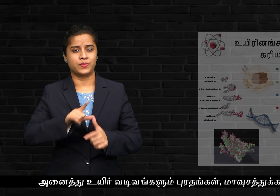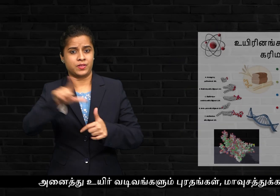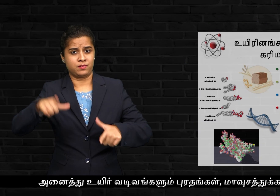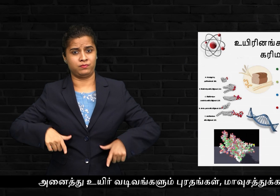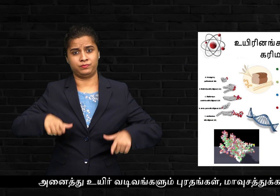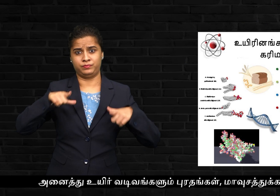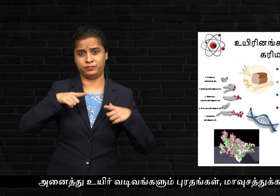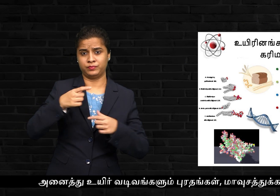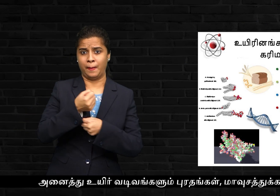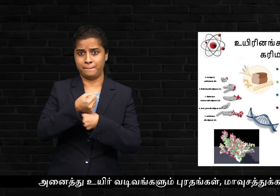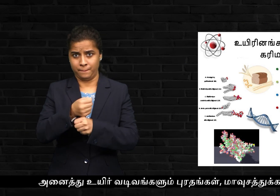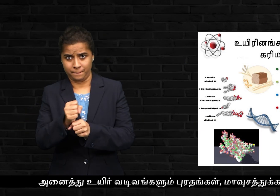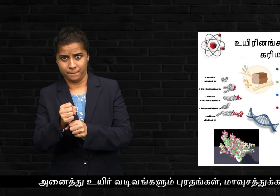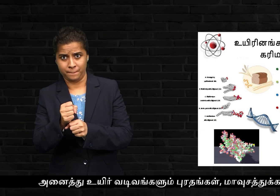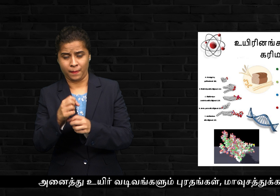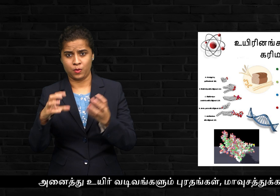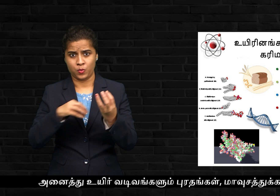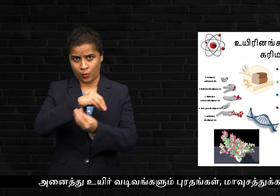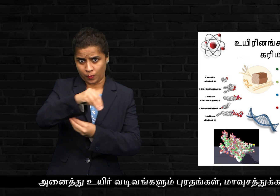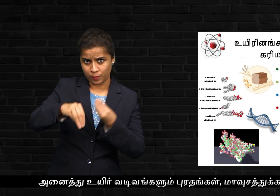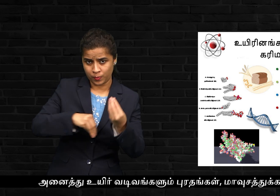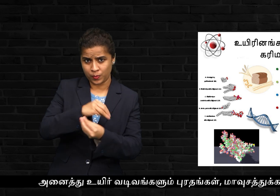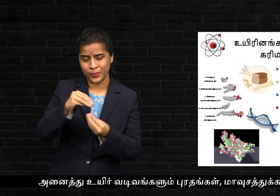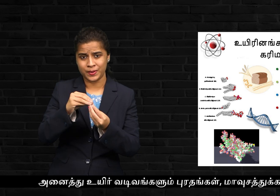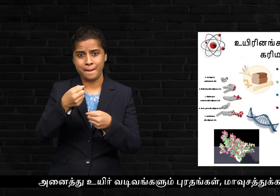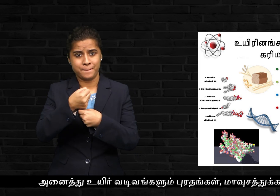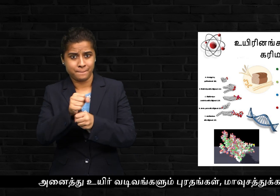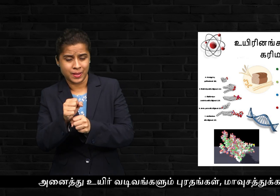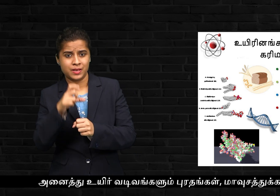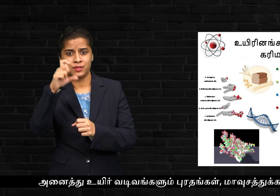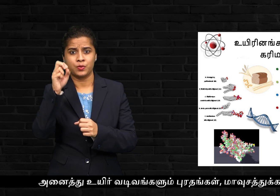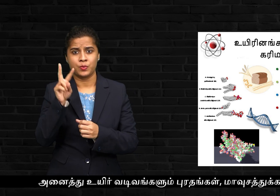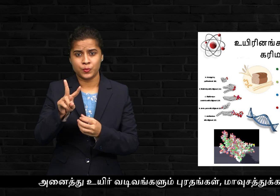அனைத்து உயிர் வடிவங்களும் புரதங்கள், மாவு சத்துக்கள், கொழுப்புகள்,